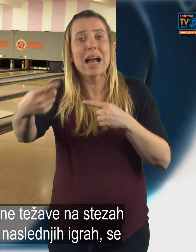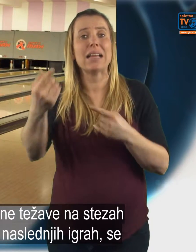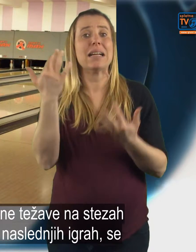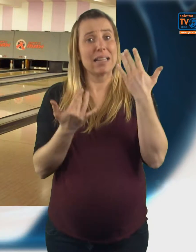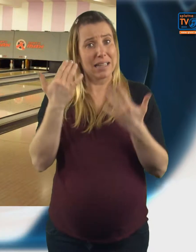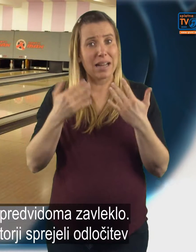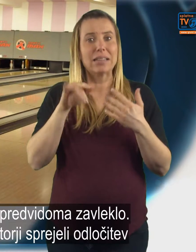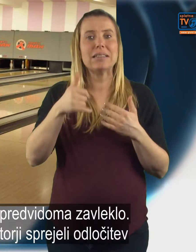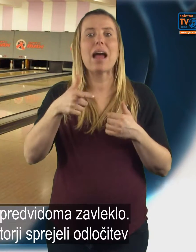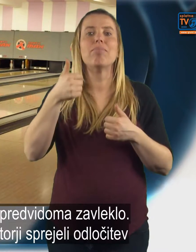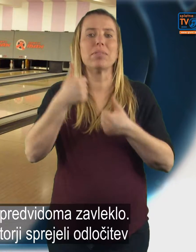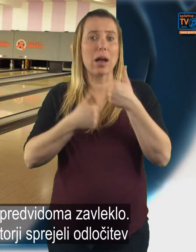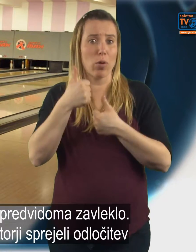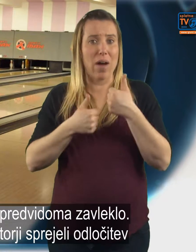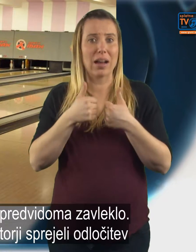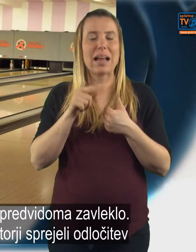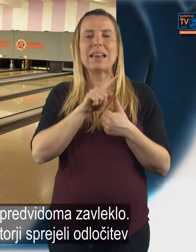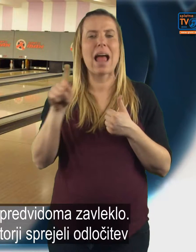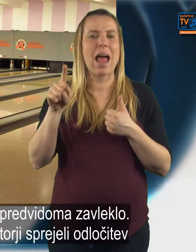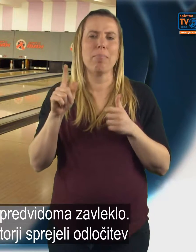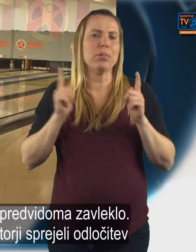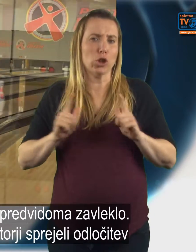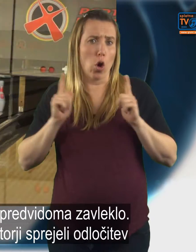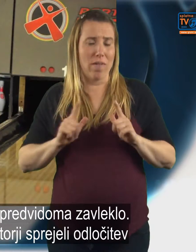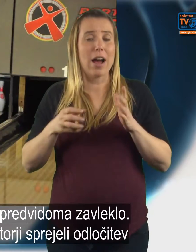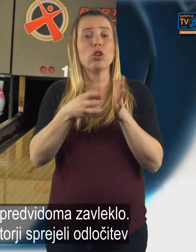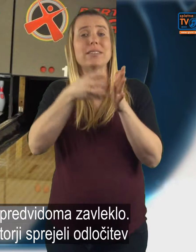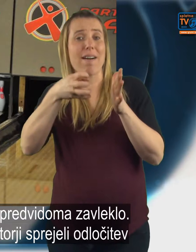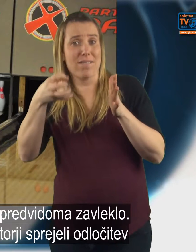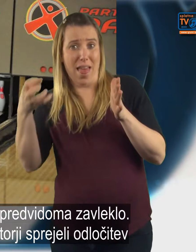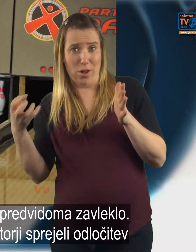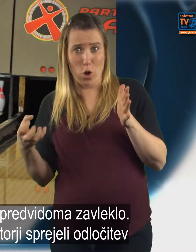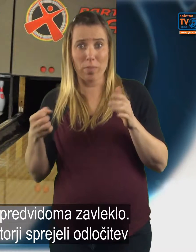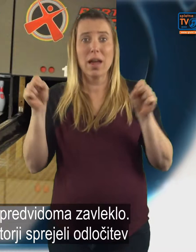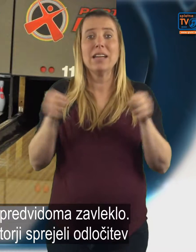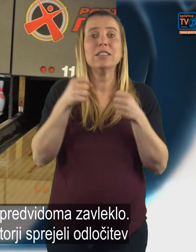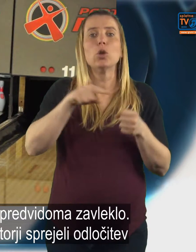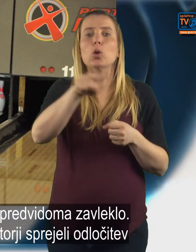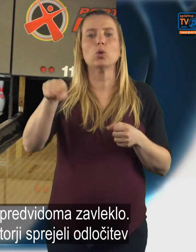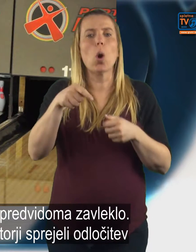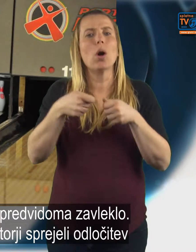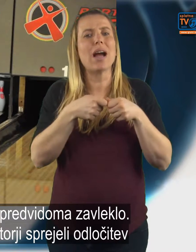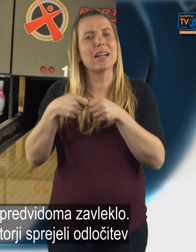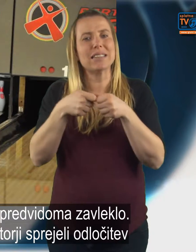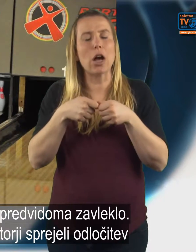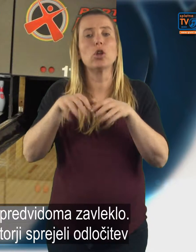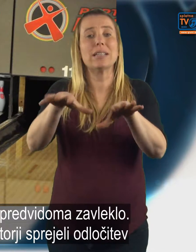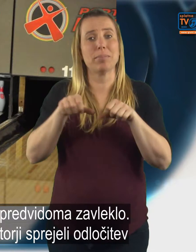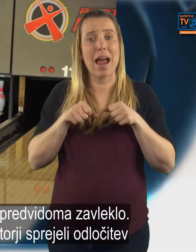tekmovanje nepredvidoma zavleklo. Zato so organizatorji sprejeli odločitev in so rezultati, ki so jih dosegli